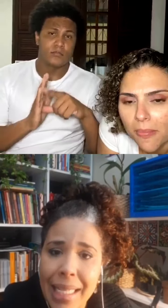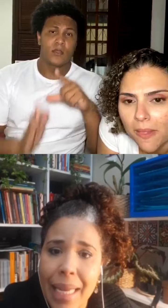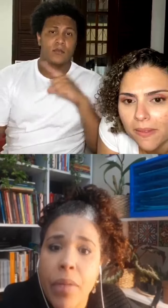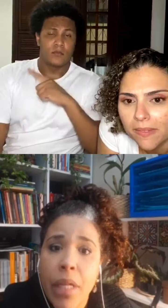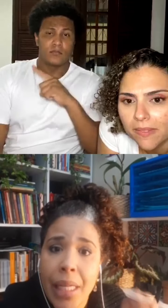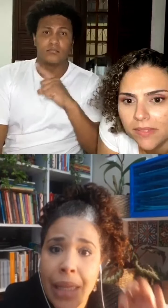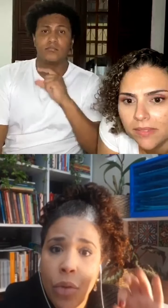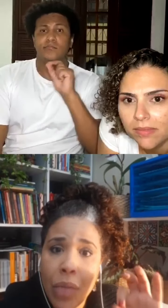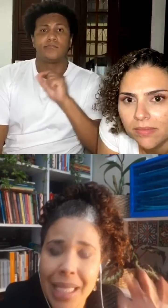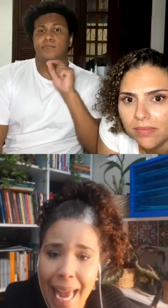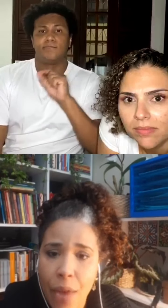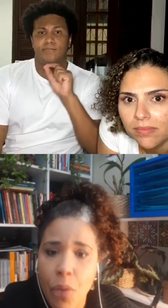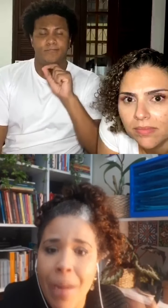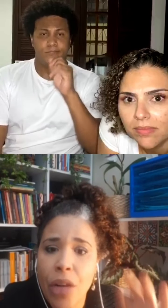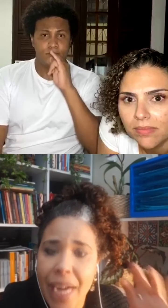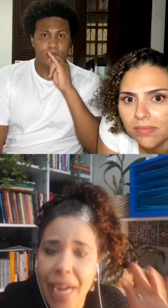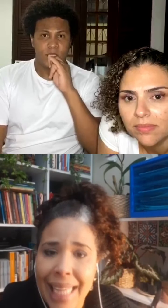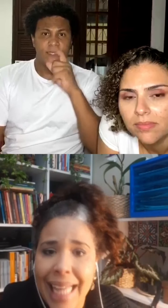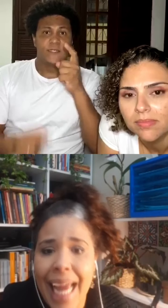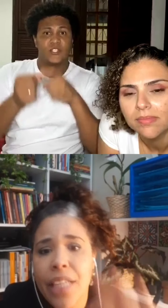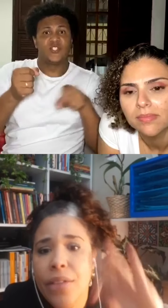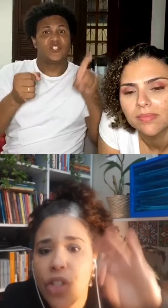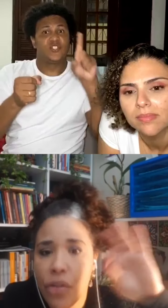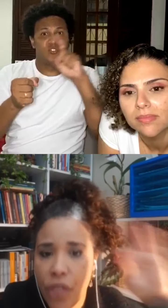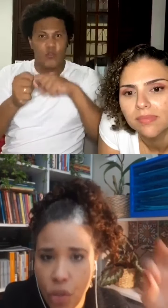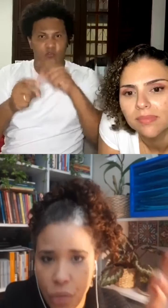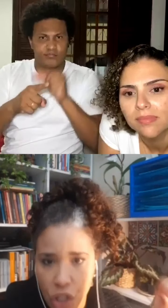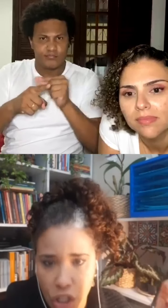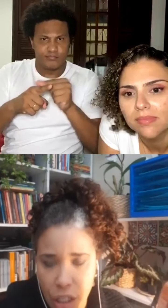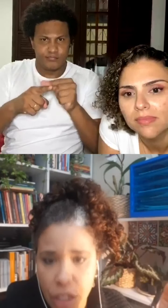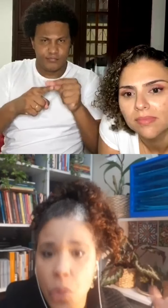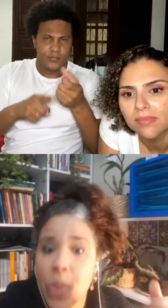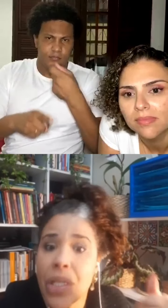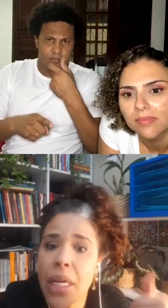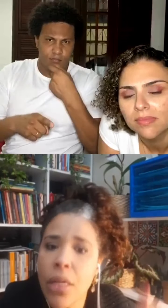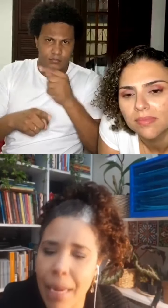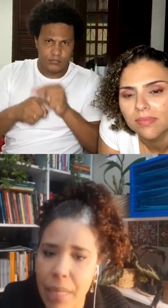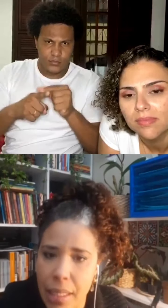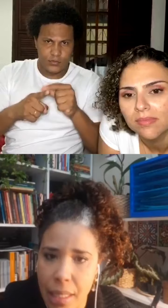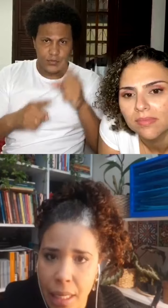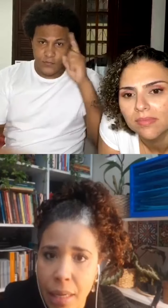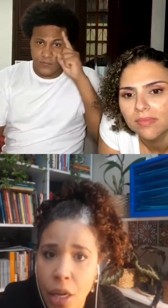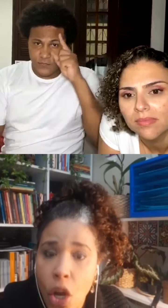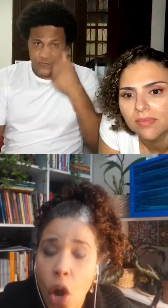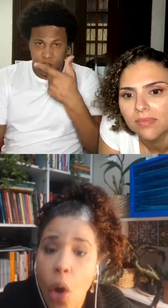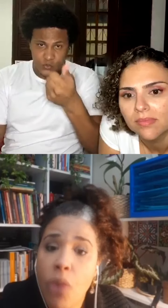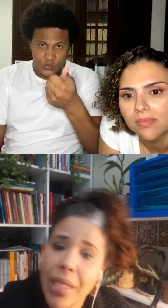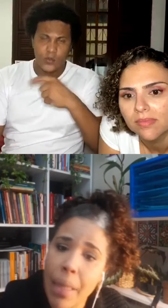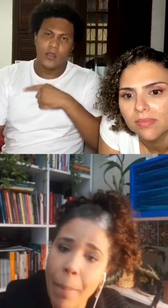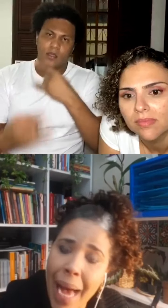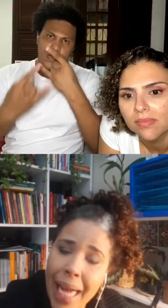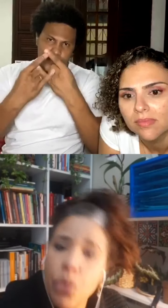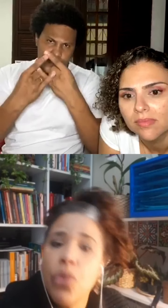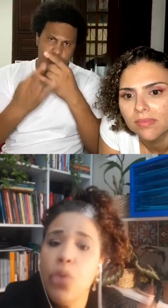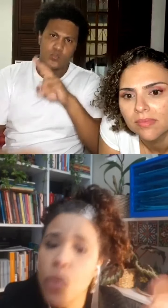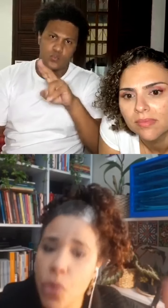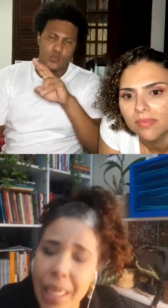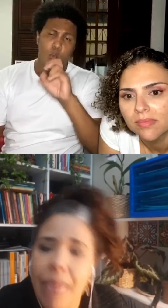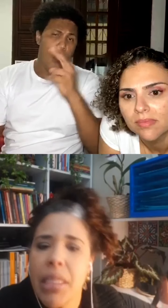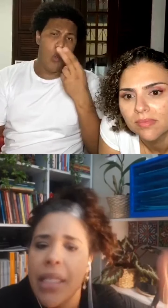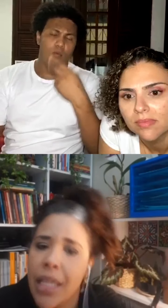recomeça do zero uma nova cartela de 21 dias, usando camisinha, ou você para tudo,